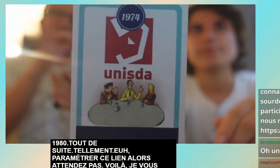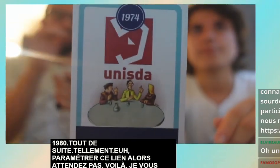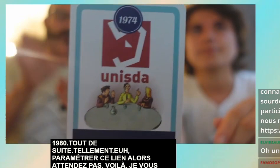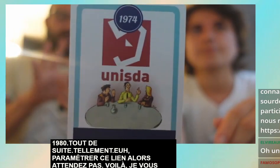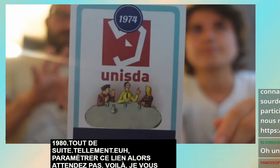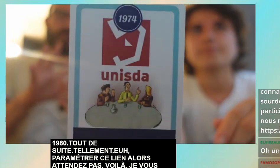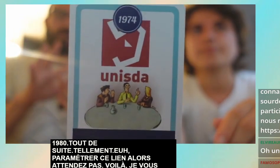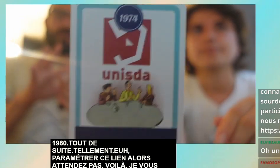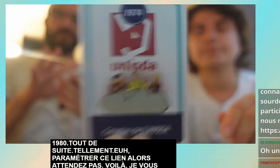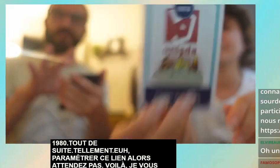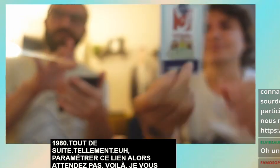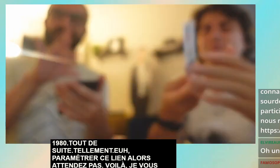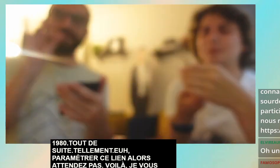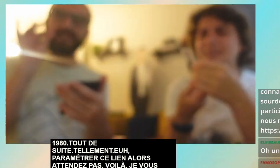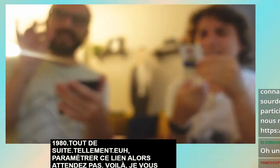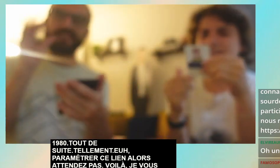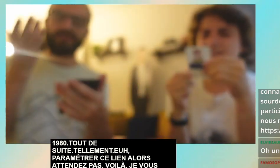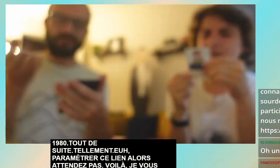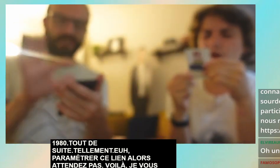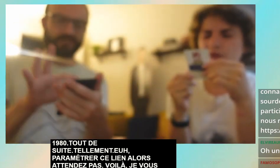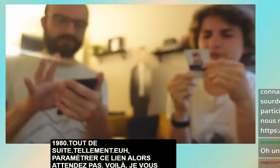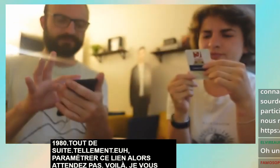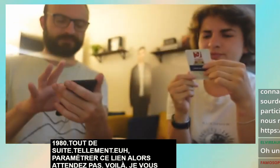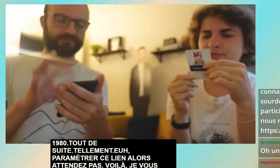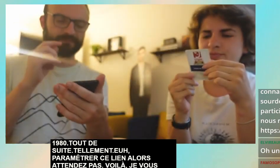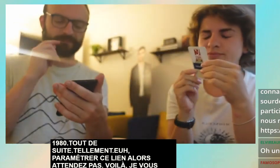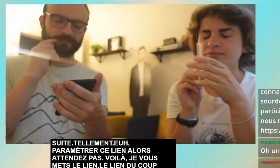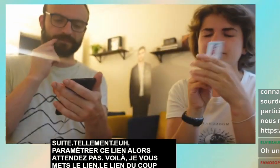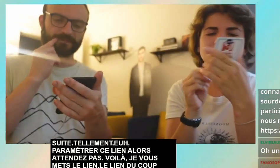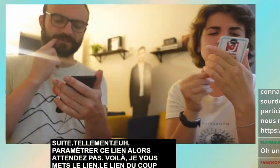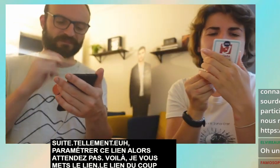le lien du coup d'invitation là.